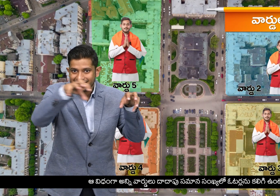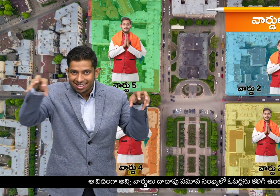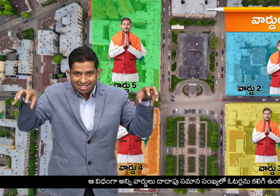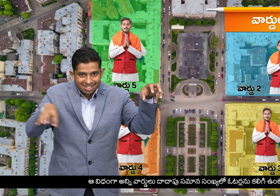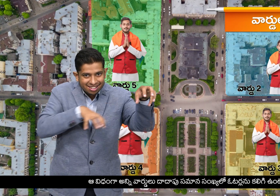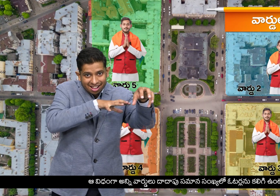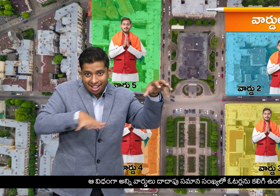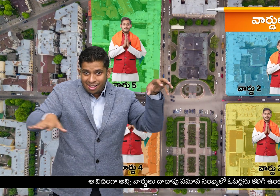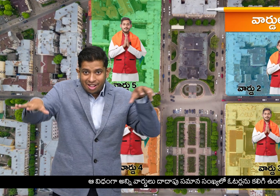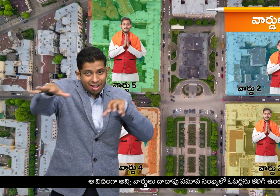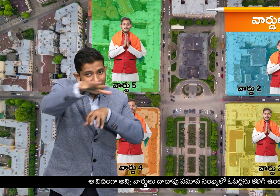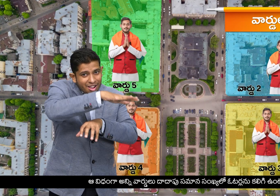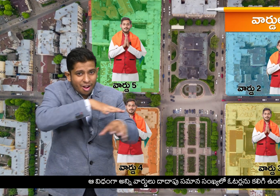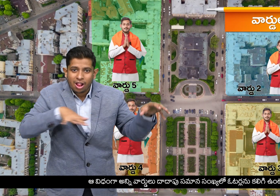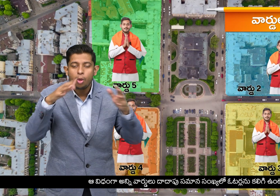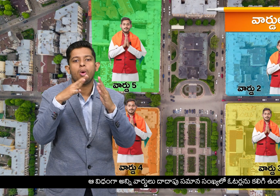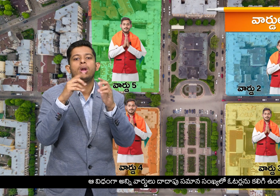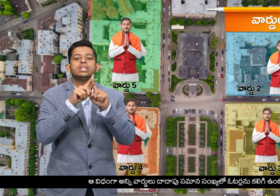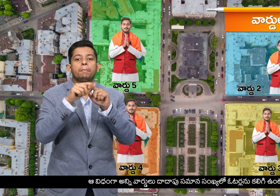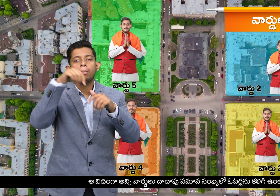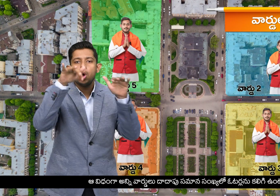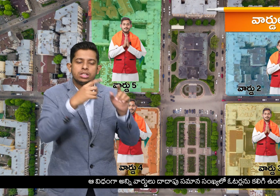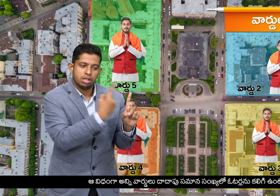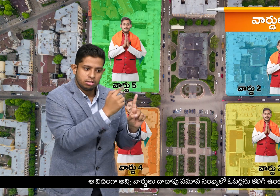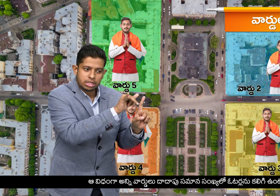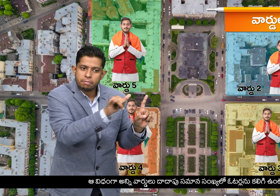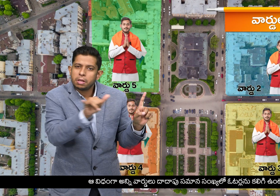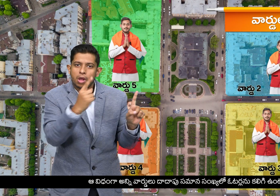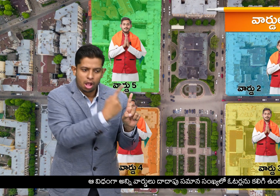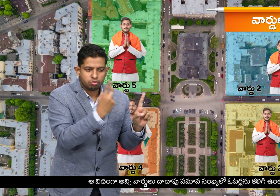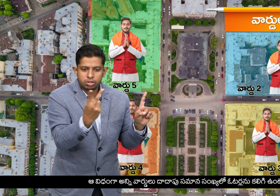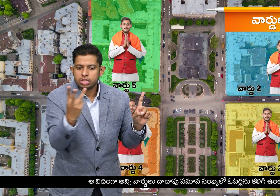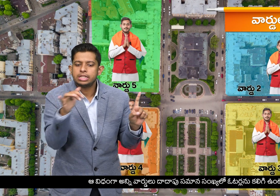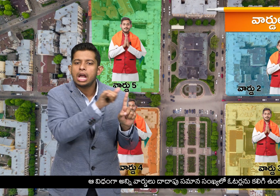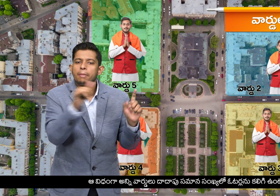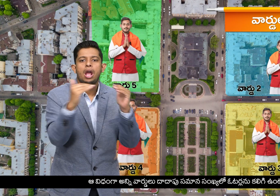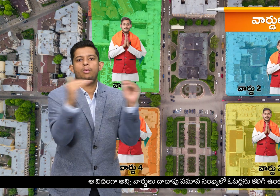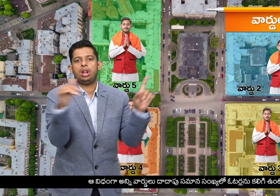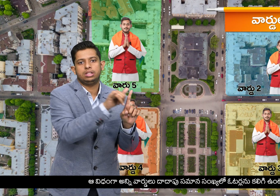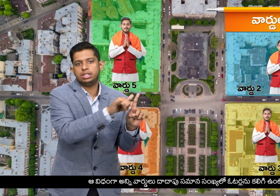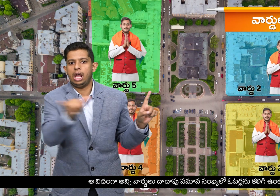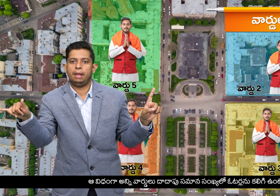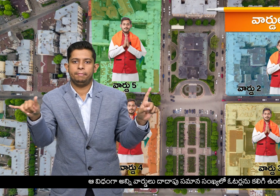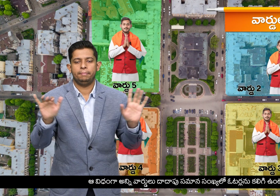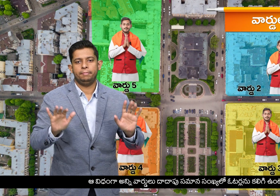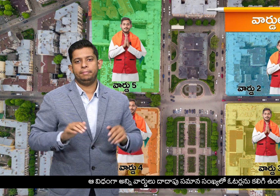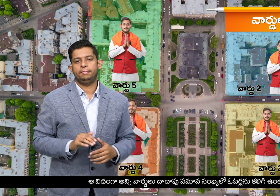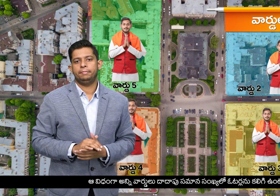ఆ విధంగా అన్ని వార్డులు దాదాపు సమాన సంఖ్యలో ఓటర్లను కలిగి ఉంటాయి.